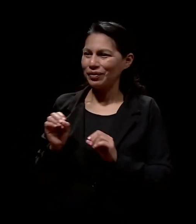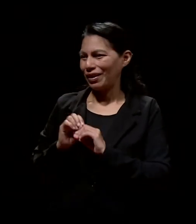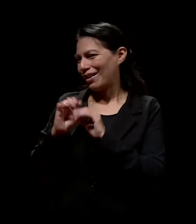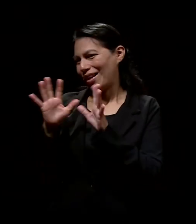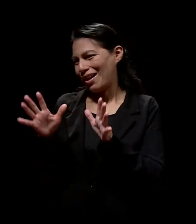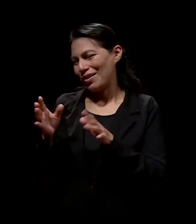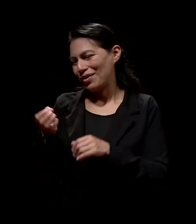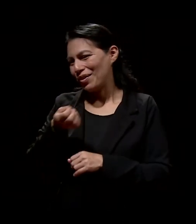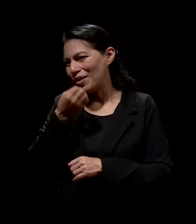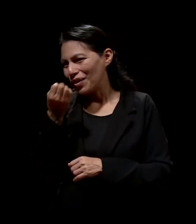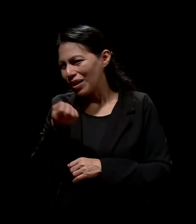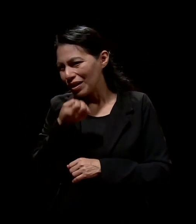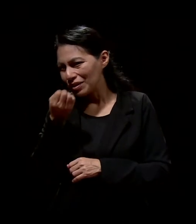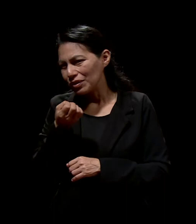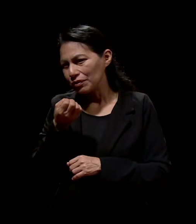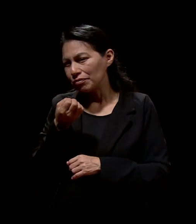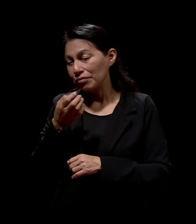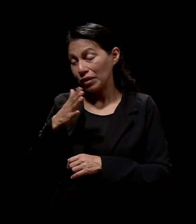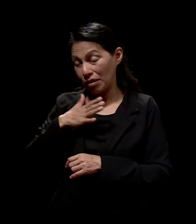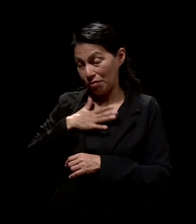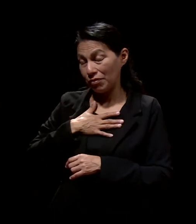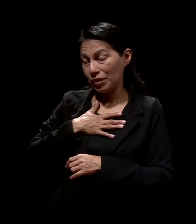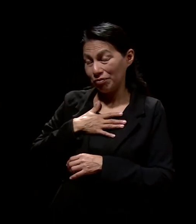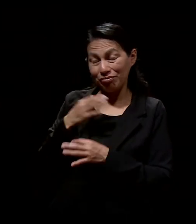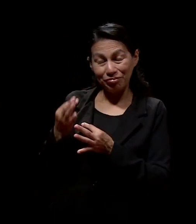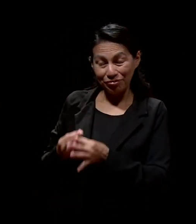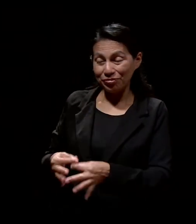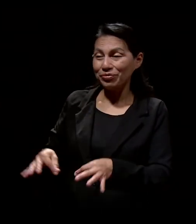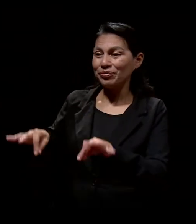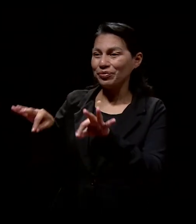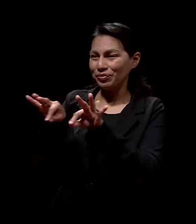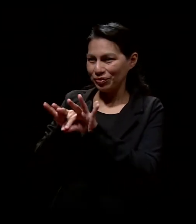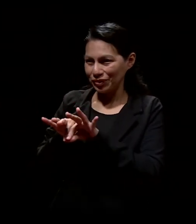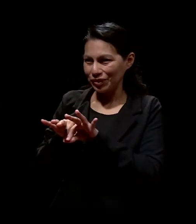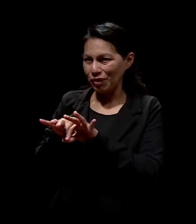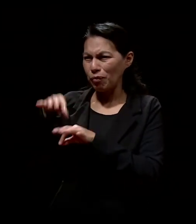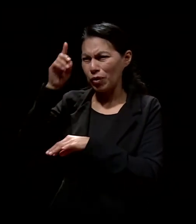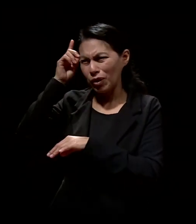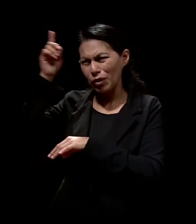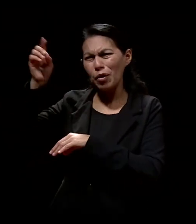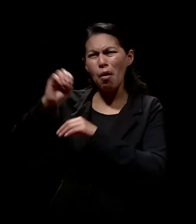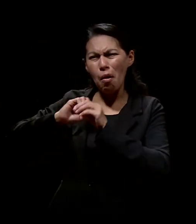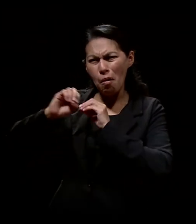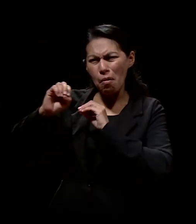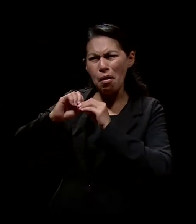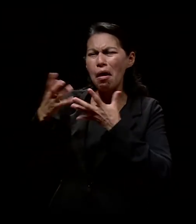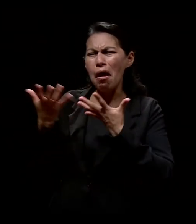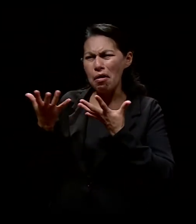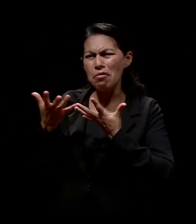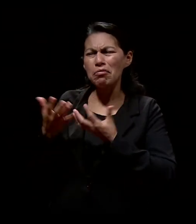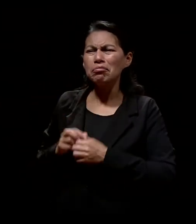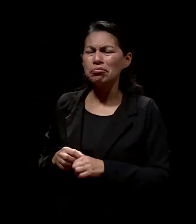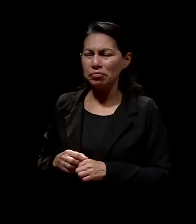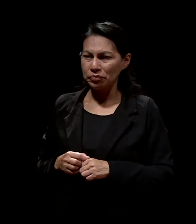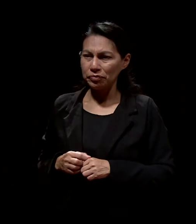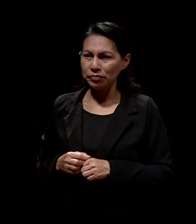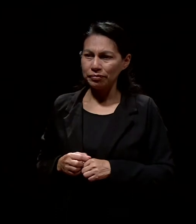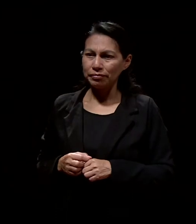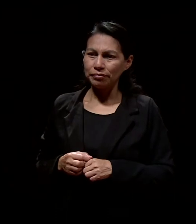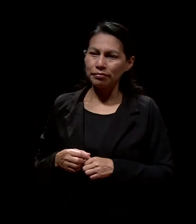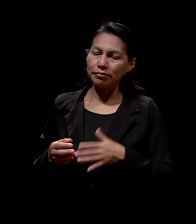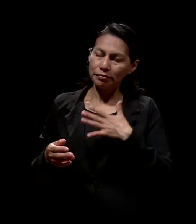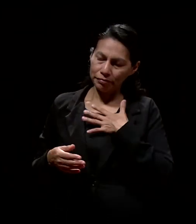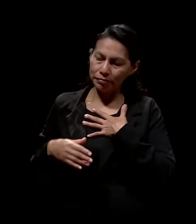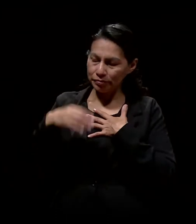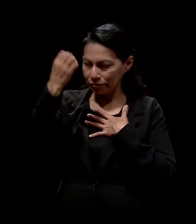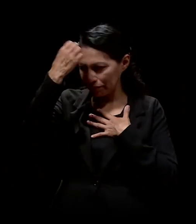de la oración, ¿no? Claro, creo que la oración ha llegado a ser muy importante en mi vida, ya que Dios ha obrado a través de ella